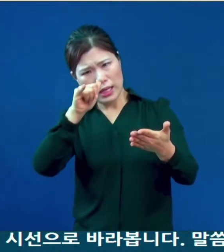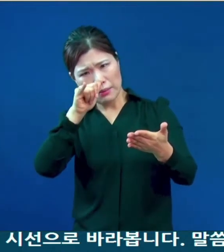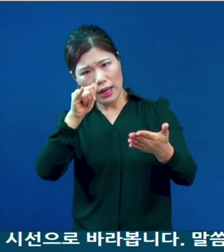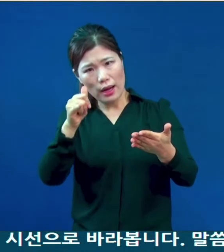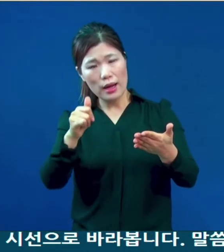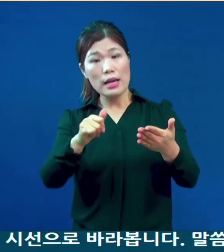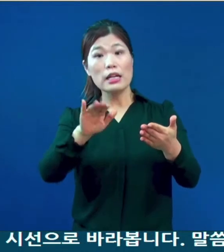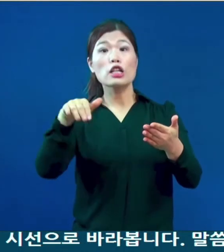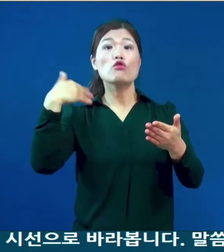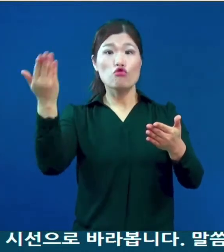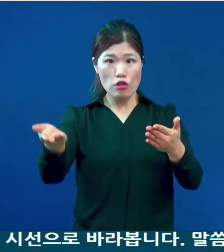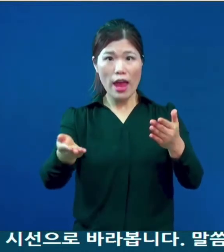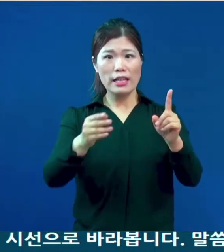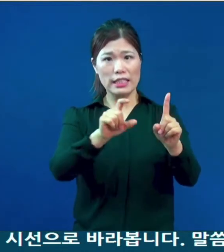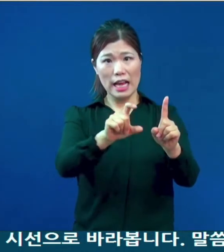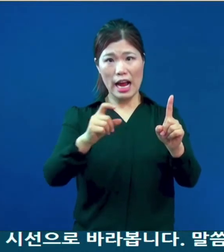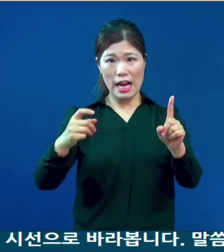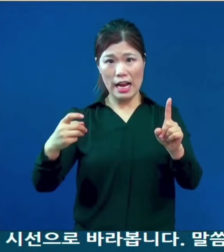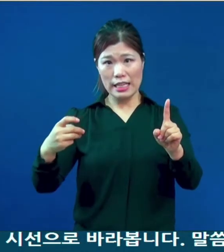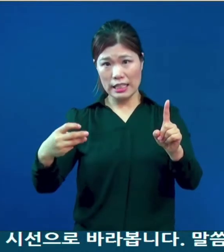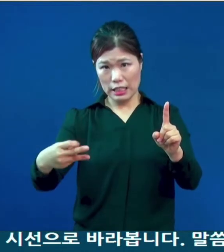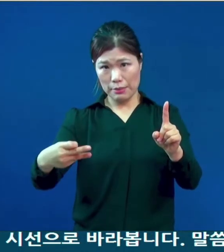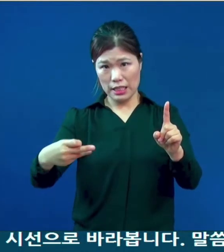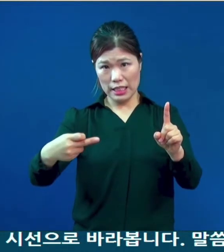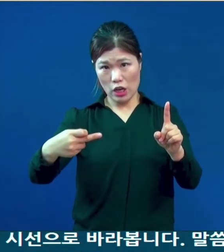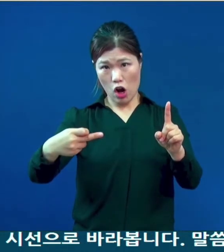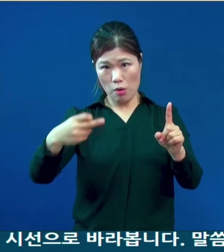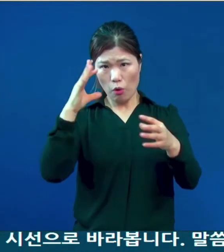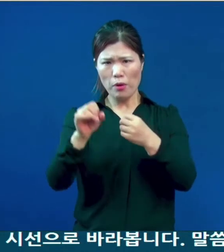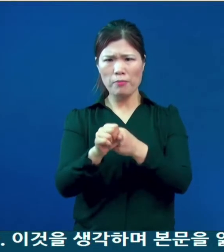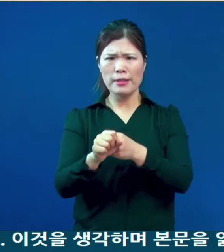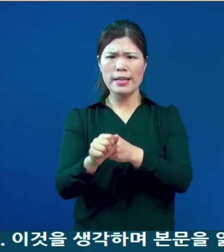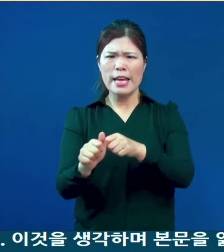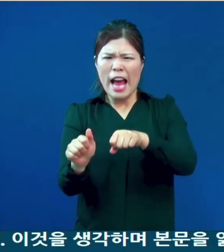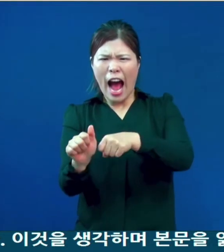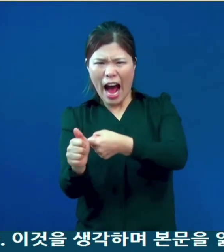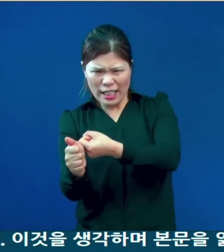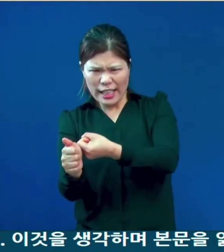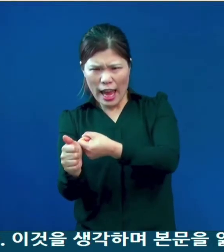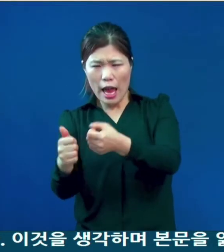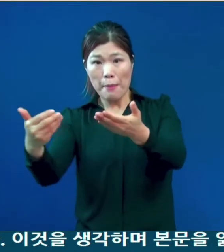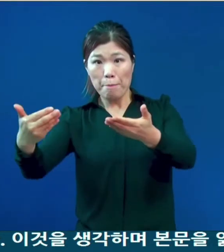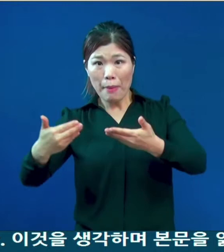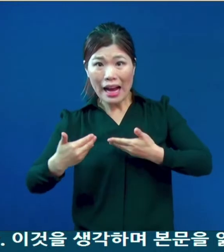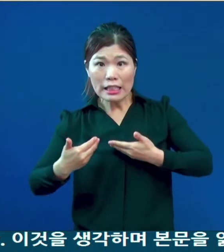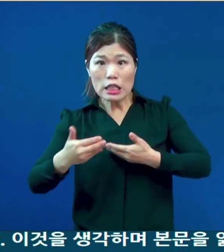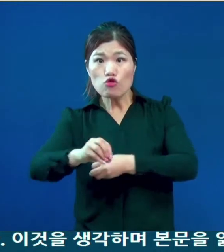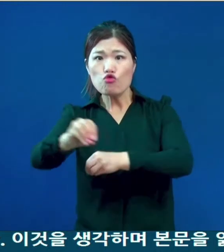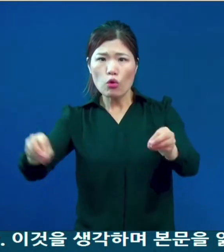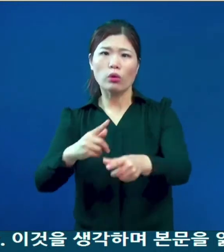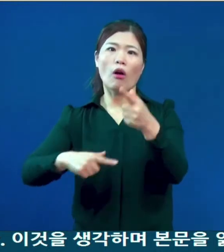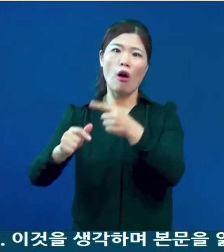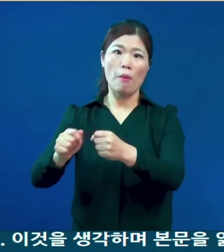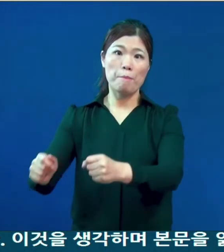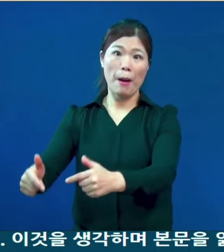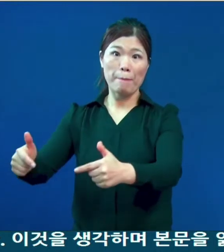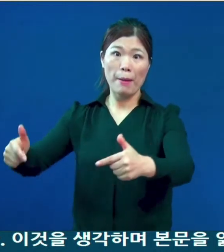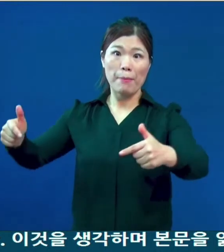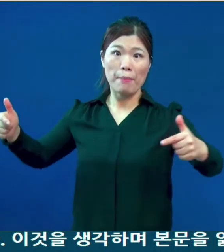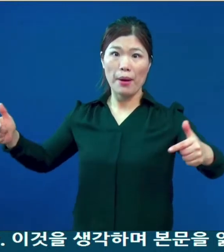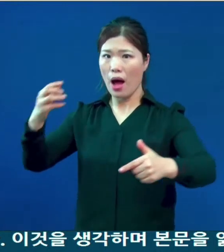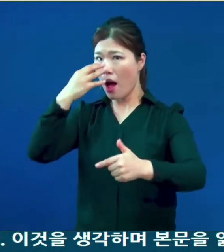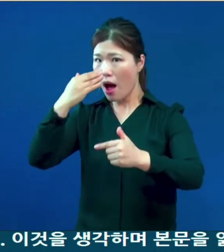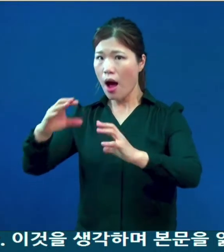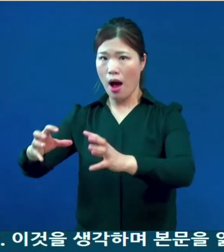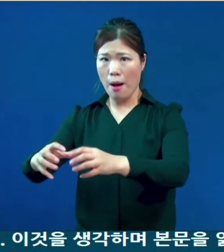말씀, 그러나 학대를 받을수록 더욱 번성하여 퍼져나가니. 그리고 새 왕을 말하기